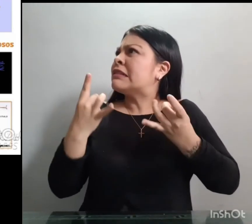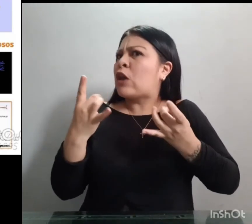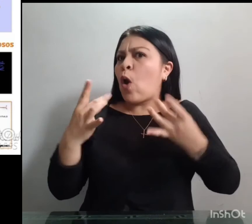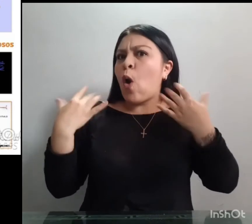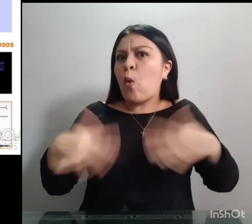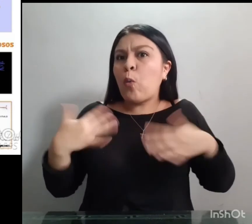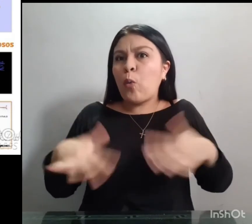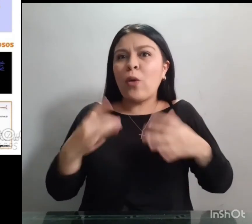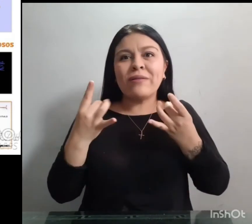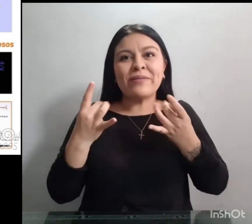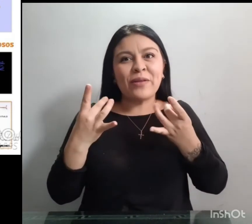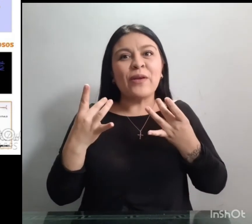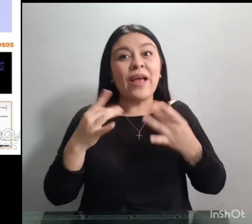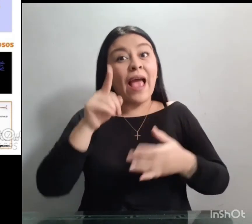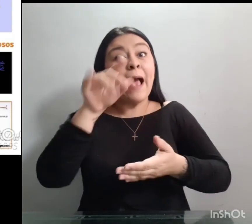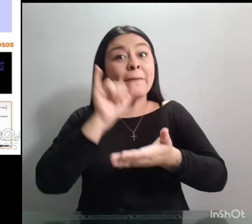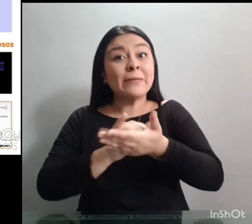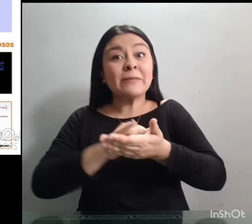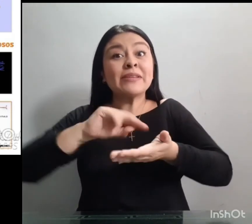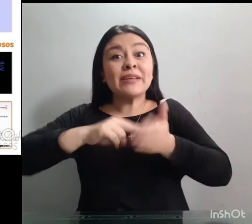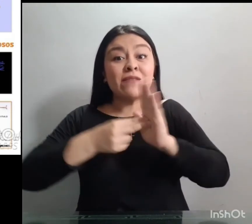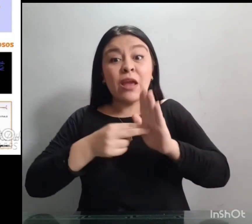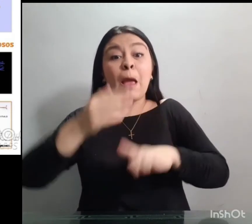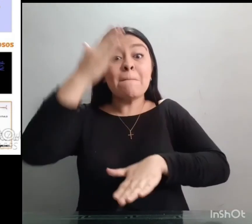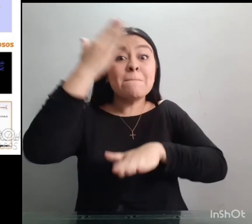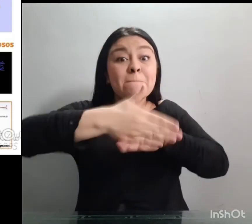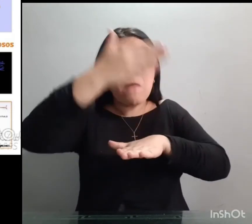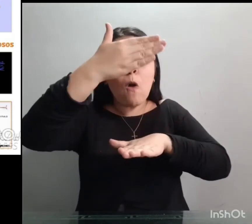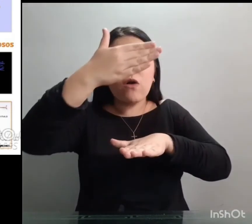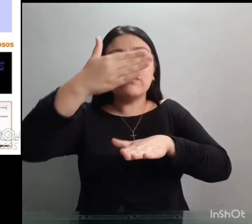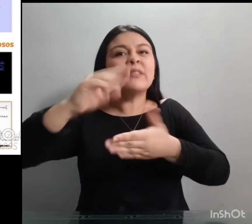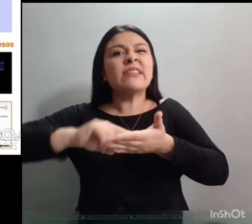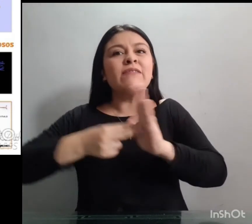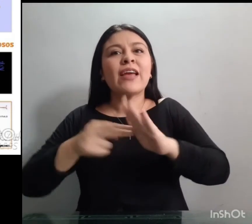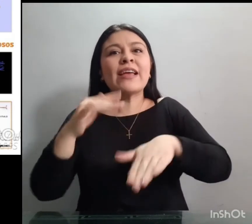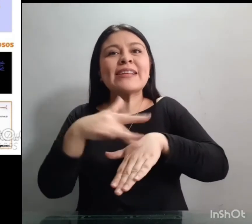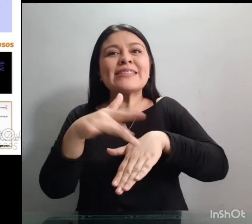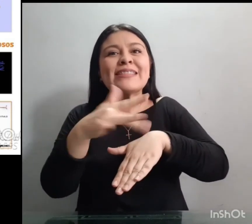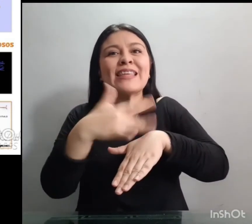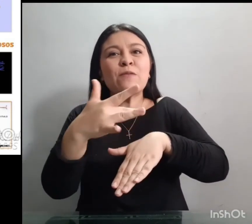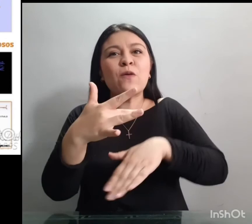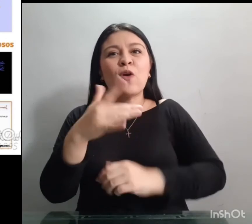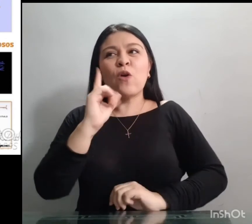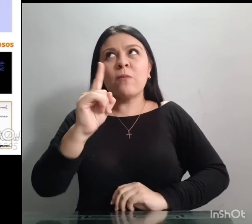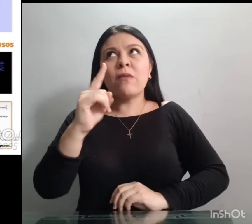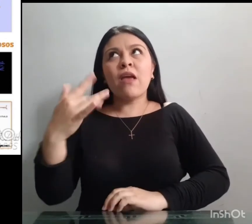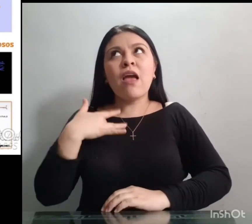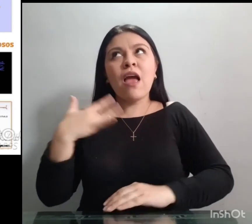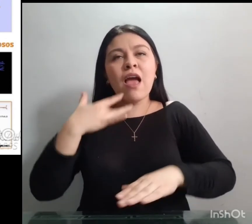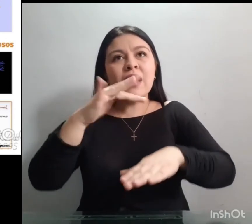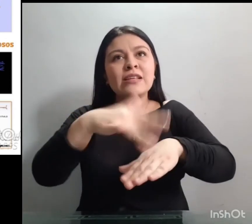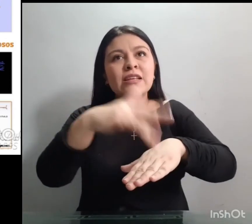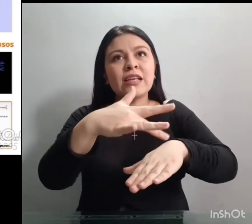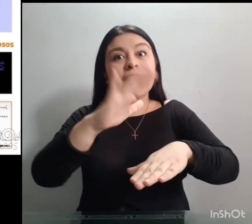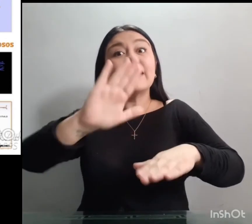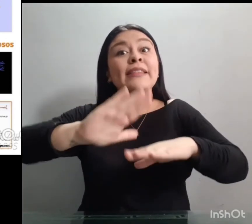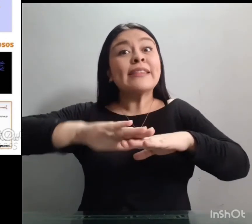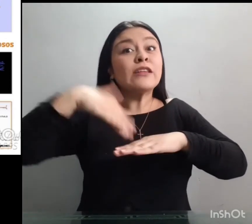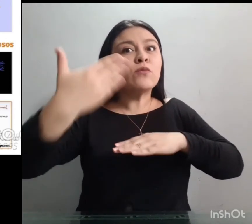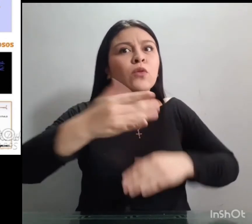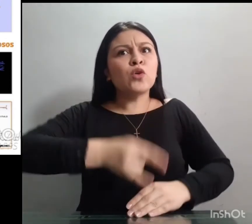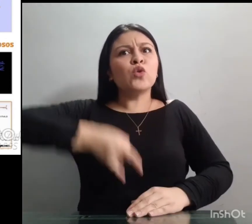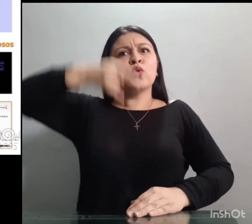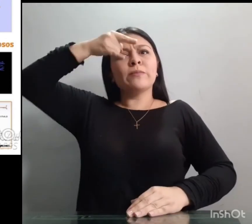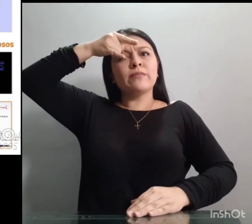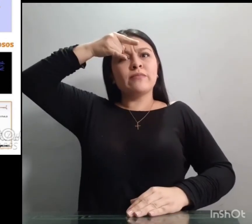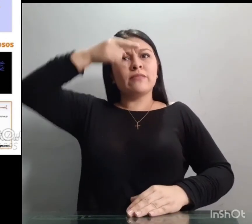golpe es el estímulo que se siente, que recibe luego la neurona de los nervios que